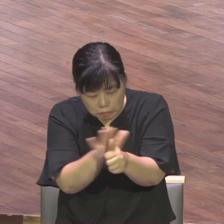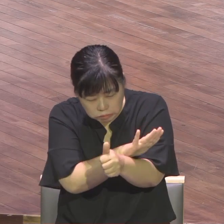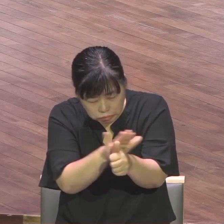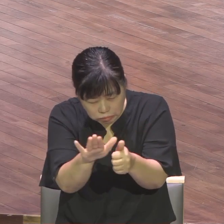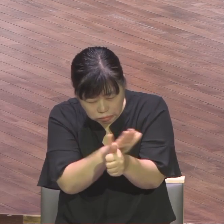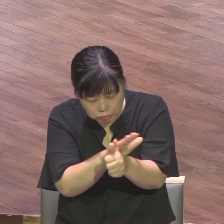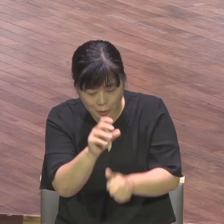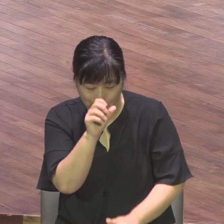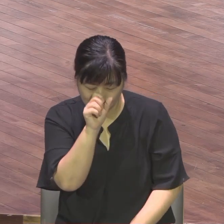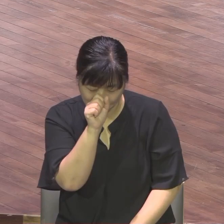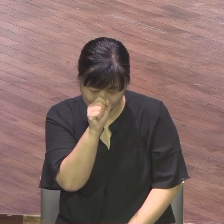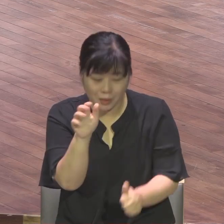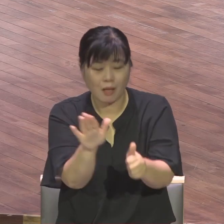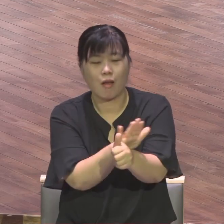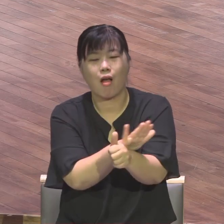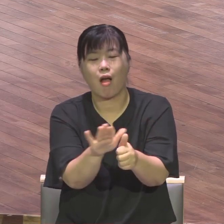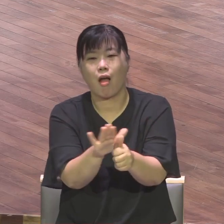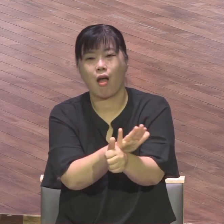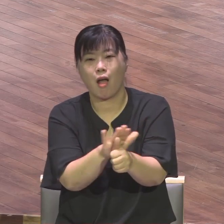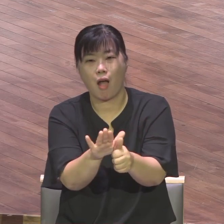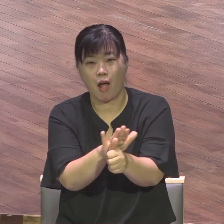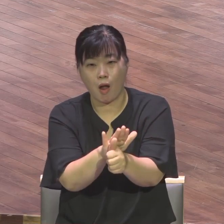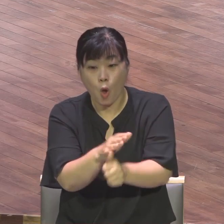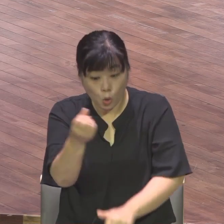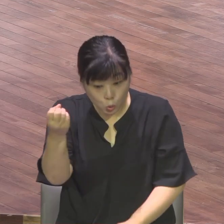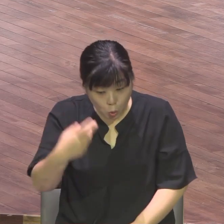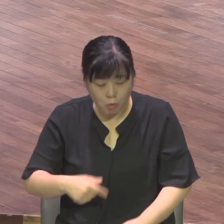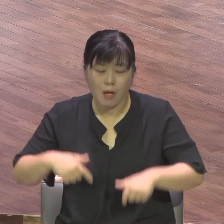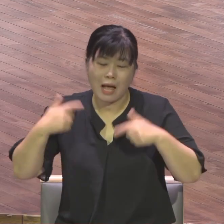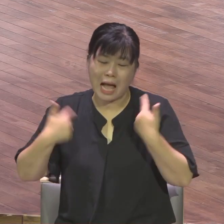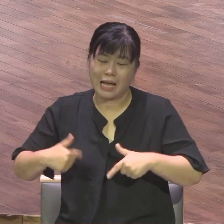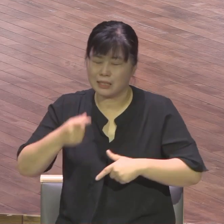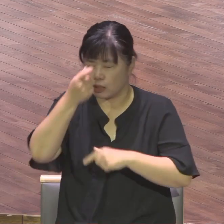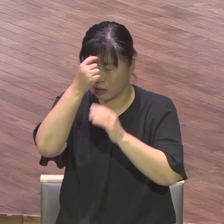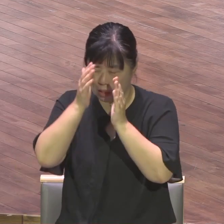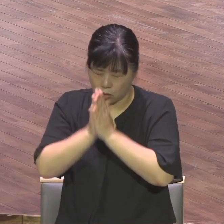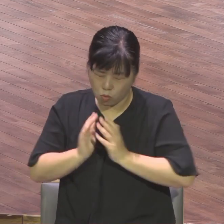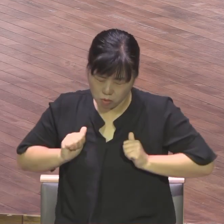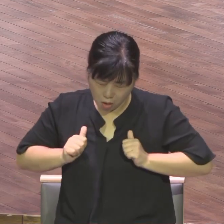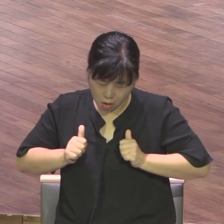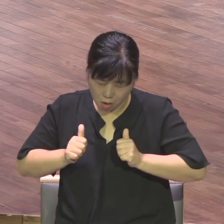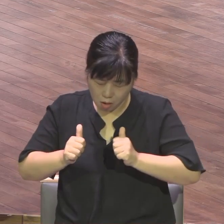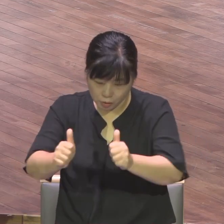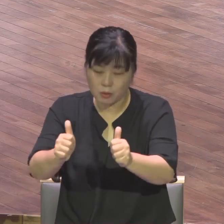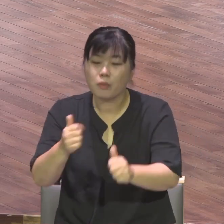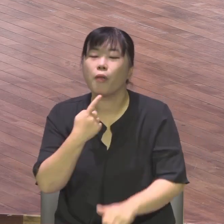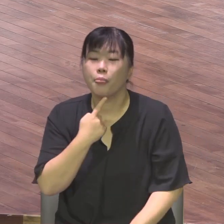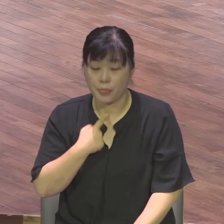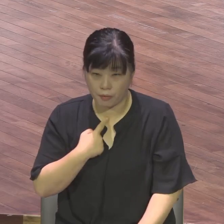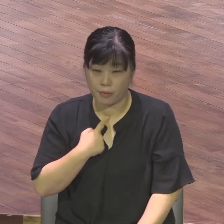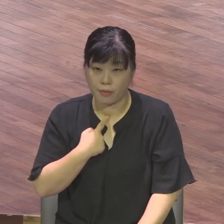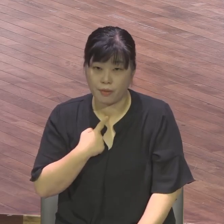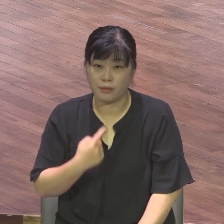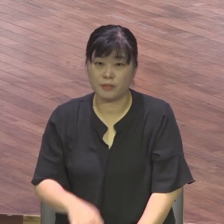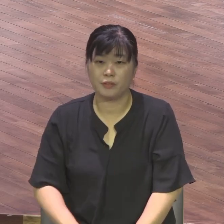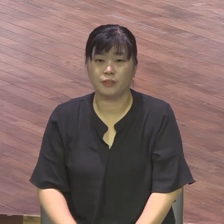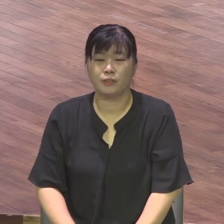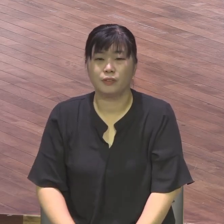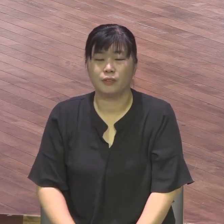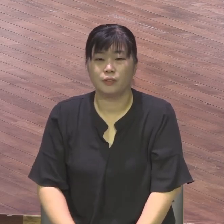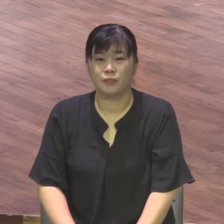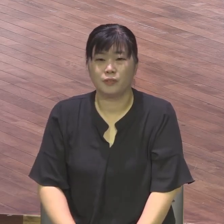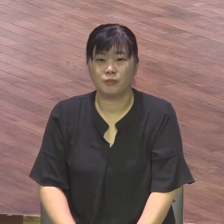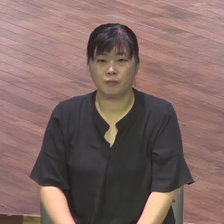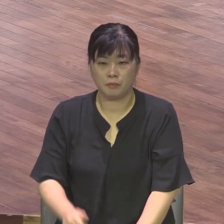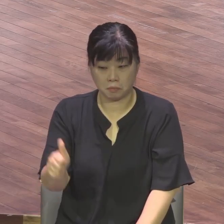도와주었어요. 항상 뭐 했다고요? 하나님께 기도할 정도로, 하나님께 기도할 정도로 영적으로